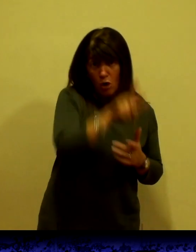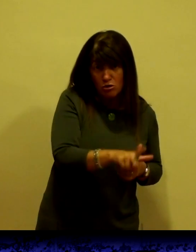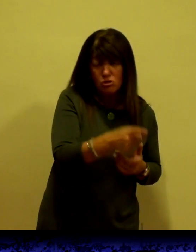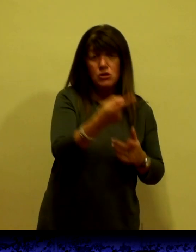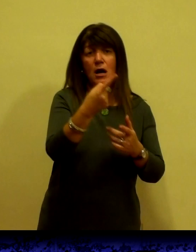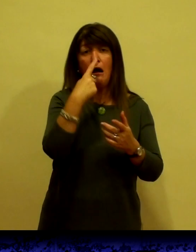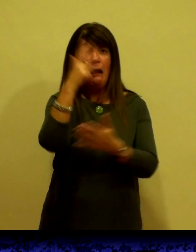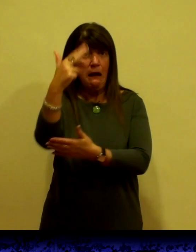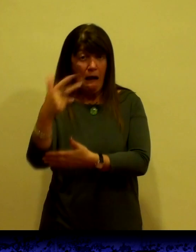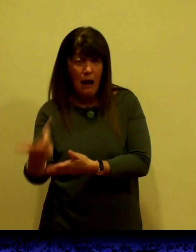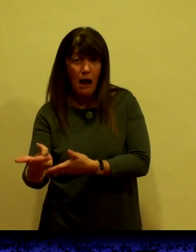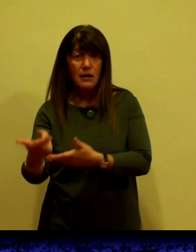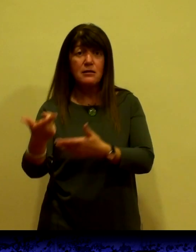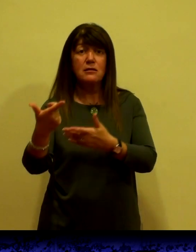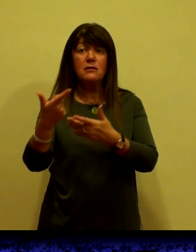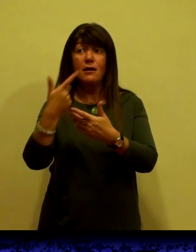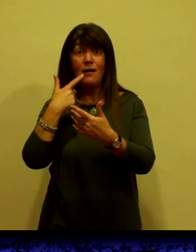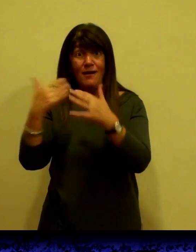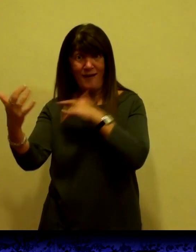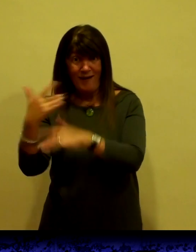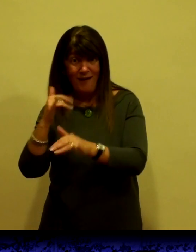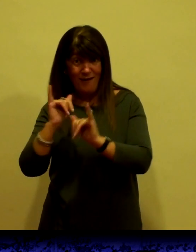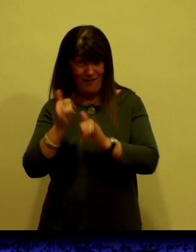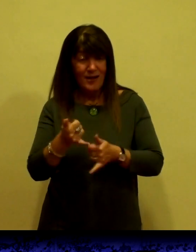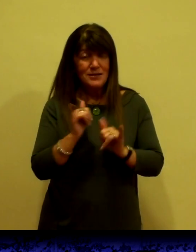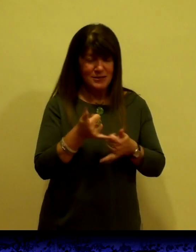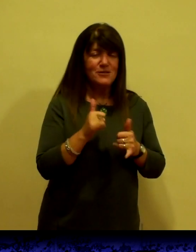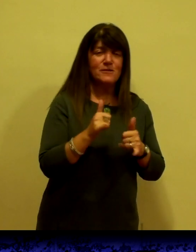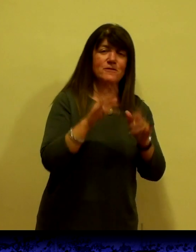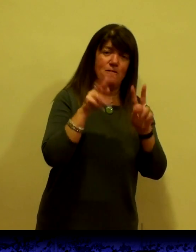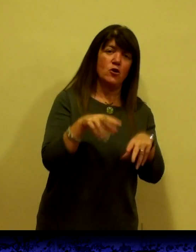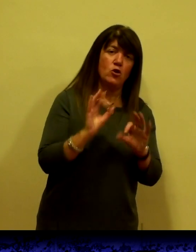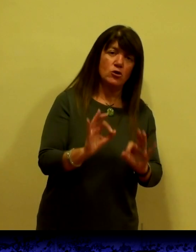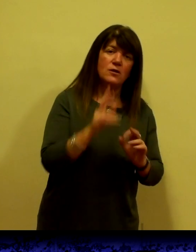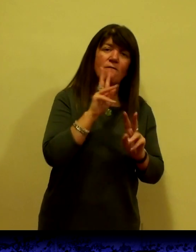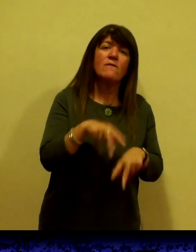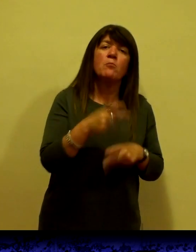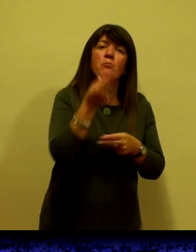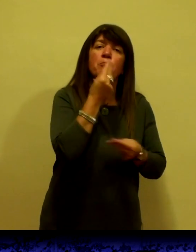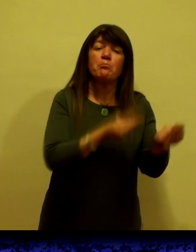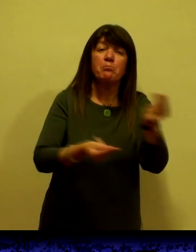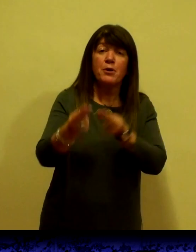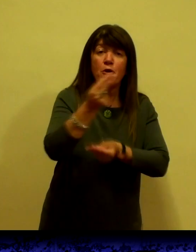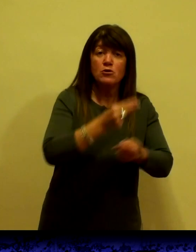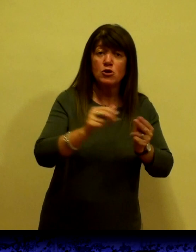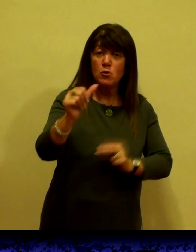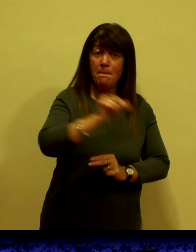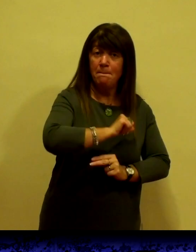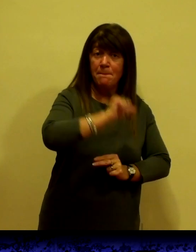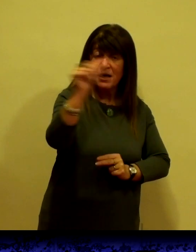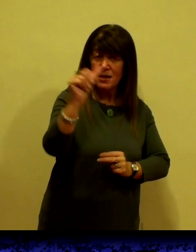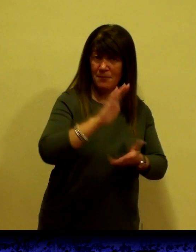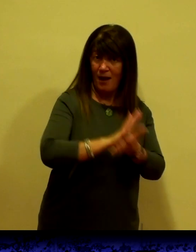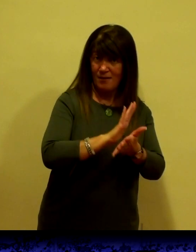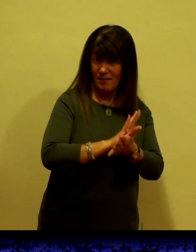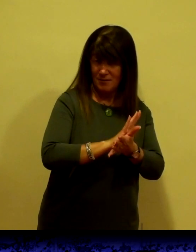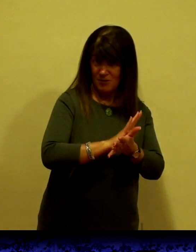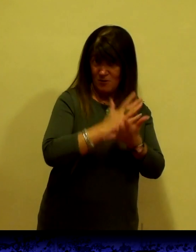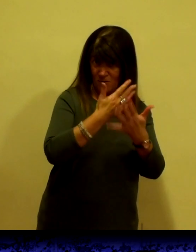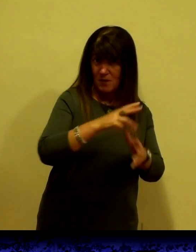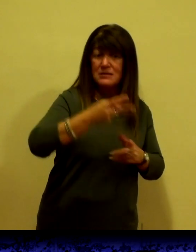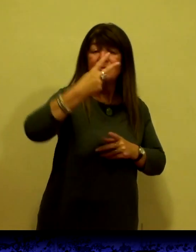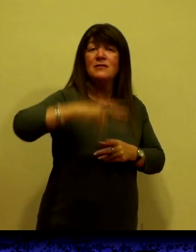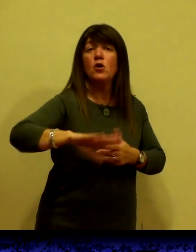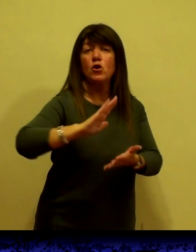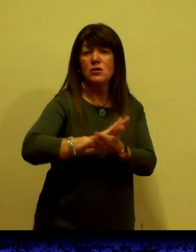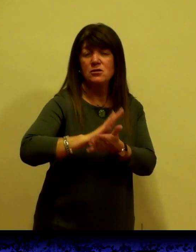Sì, è esattamente così, anche perché il progetto sia nella prima edizione che in questa seconda edizione si è contraddistinto